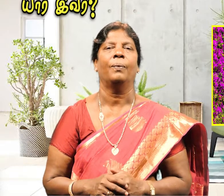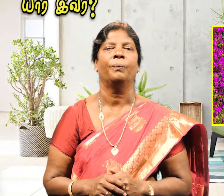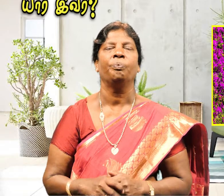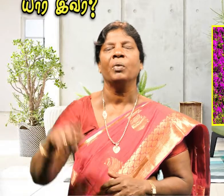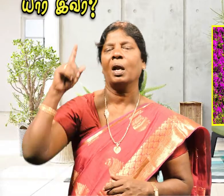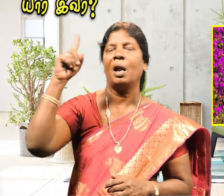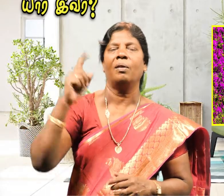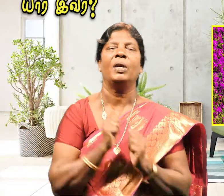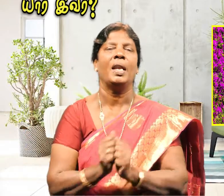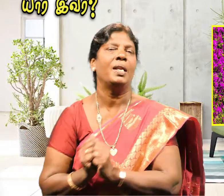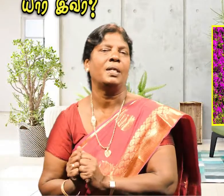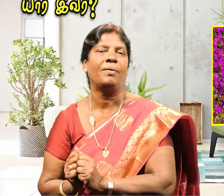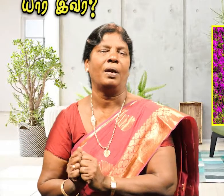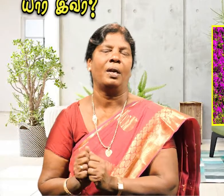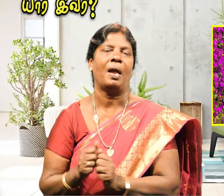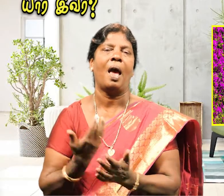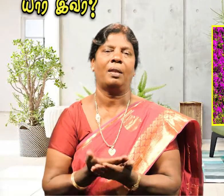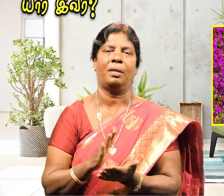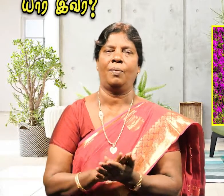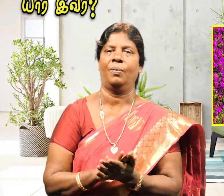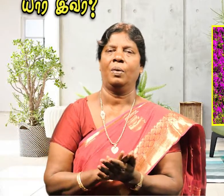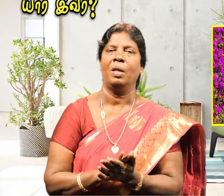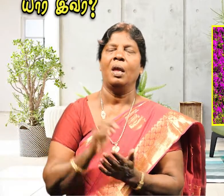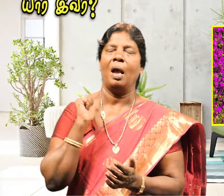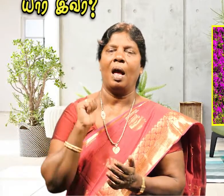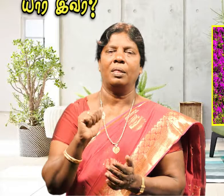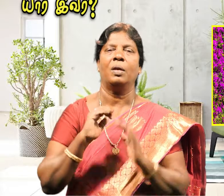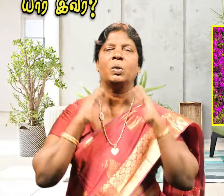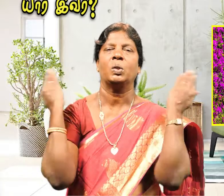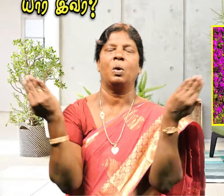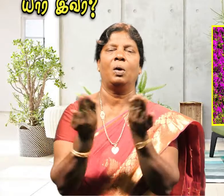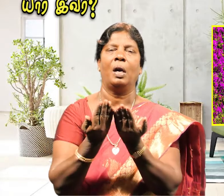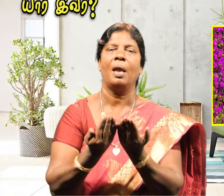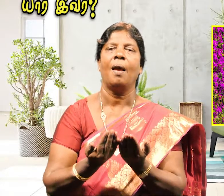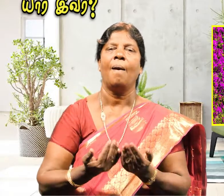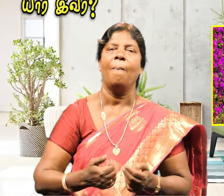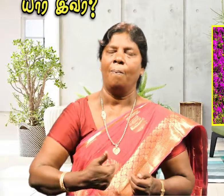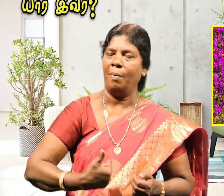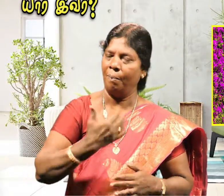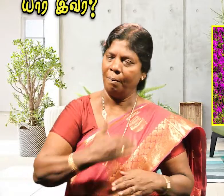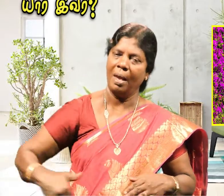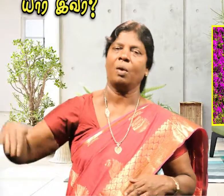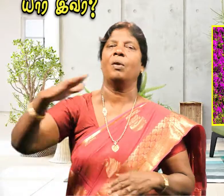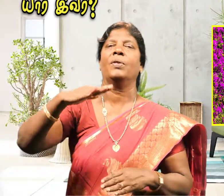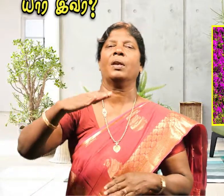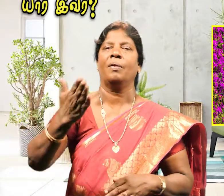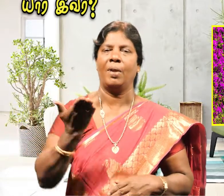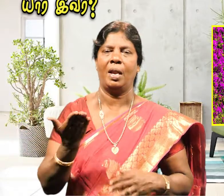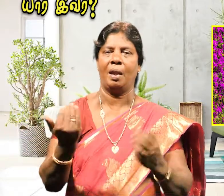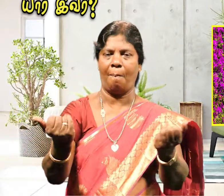அப்படியானால் கடவுள் என்ன செய்வார் என்ற அர்த்தம், அந்த சூழ்நிலைகளை மேற்கொள்ளுவதற்கு